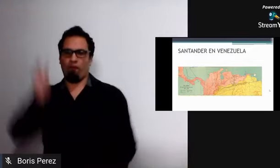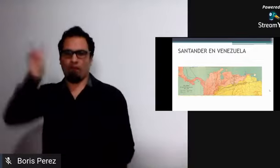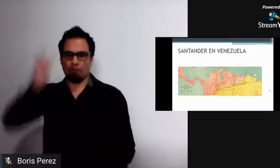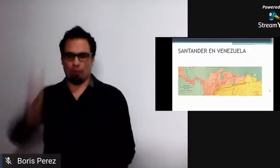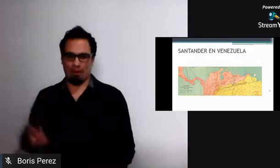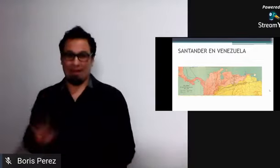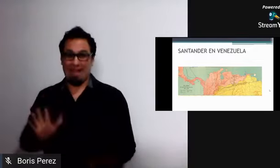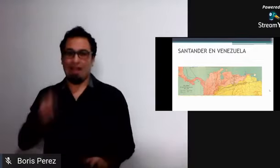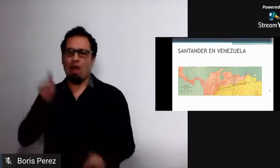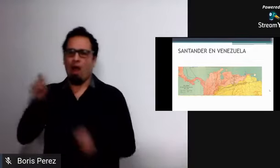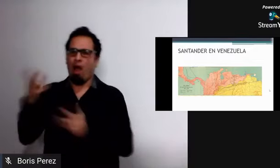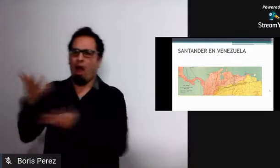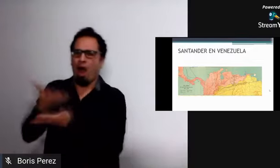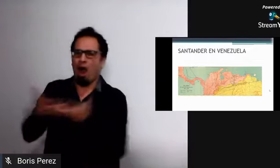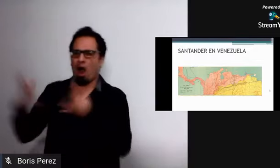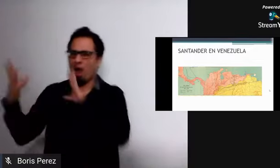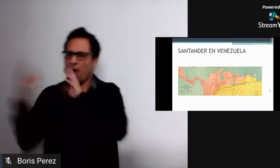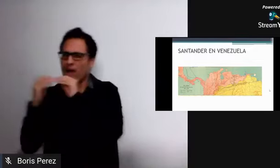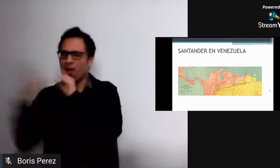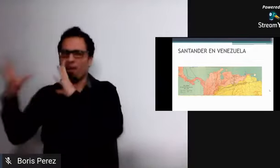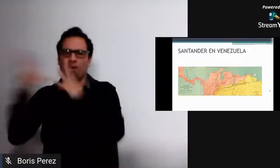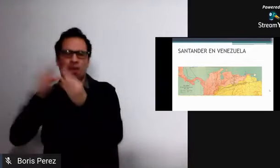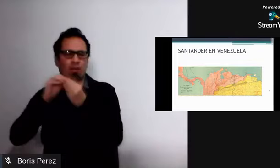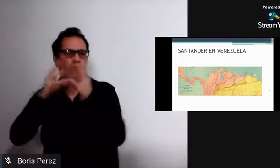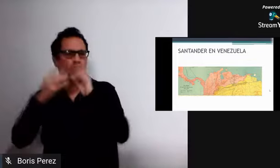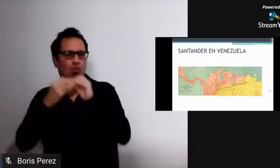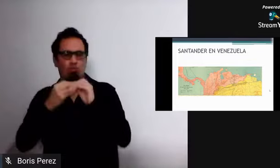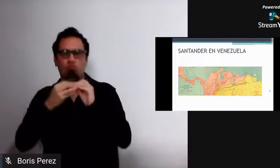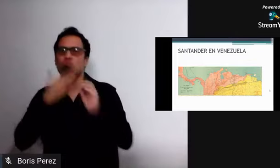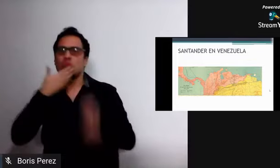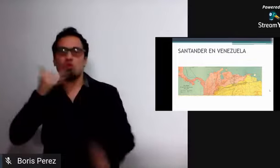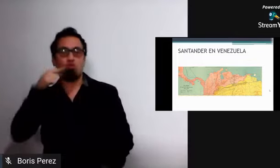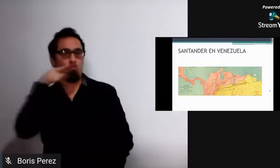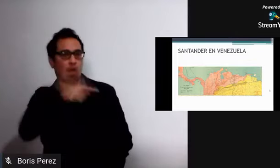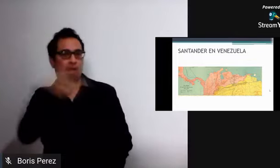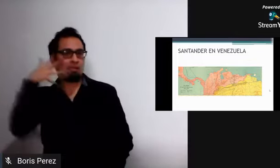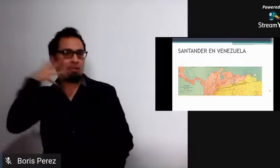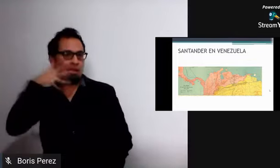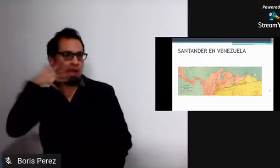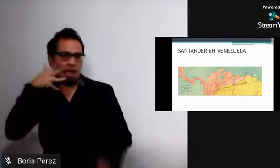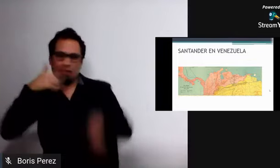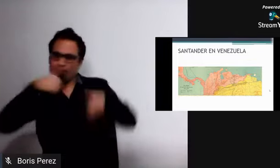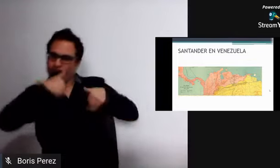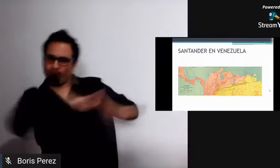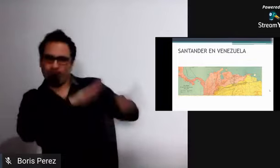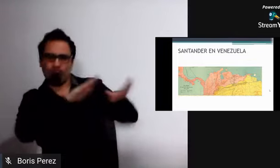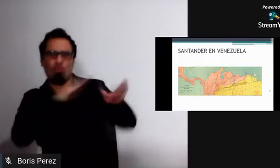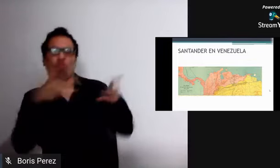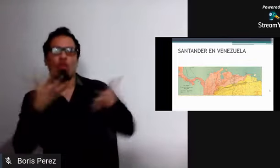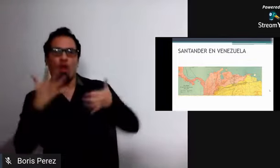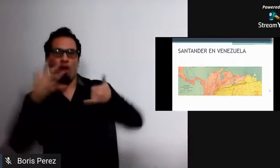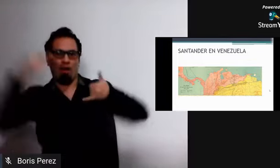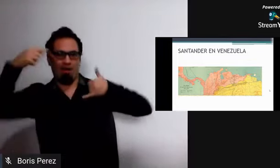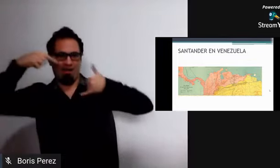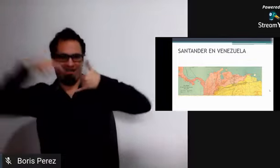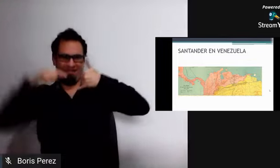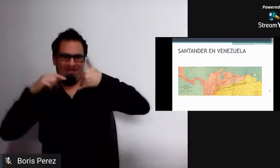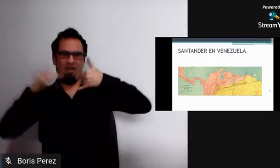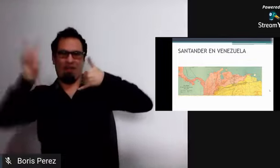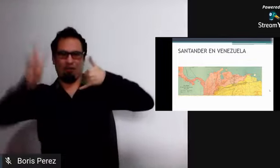Y Francisco de Paula Santander empieza a gestar algunas estrategias con